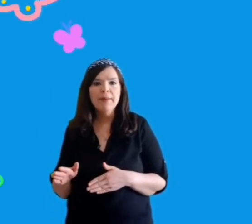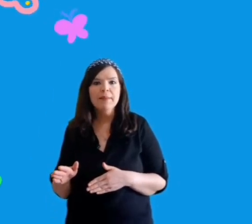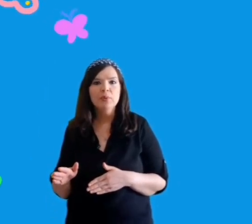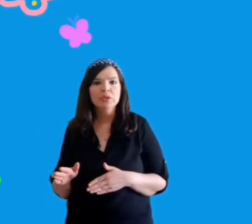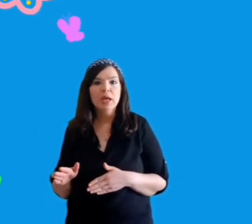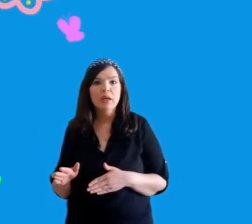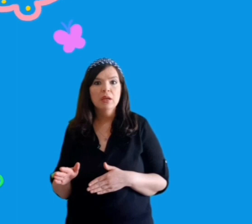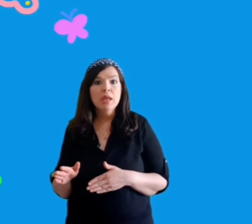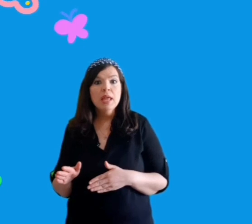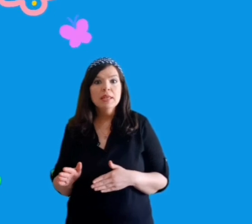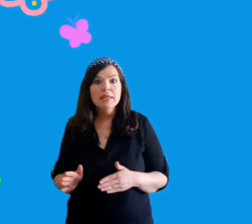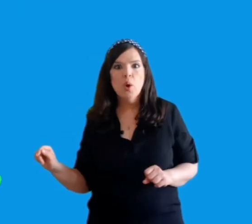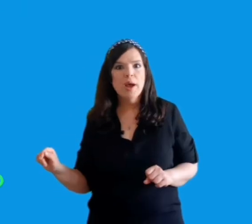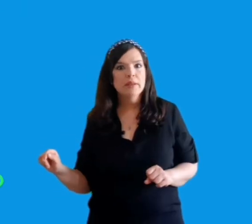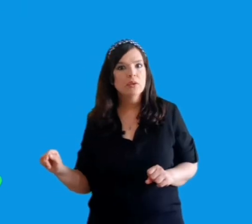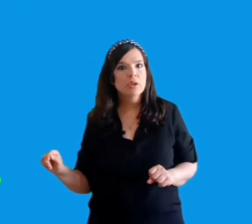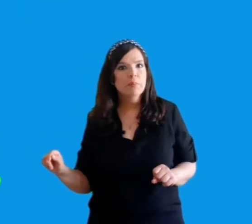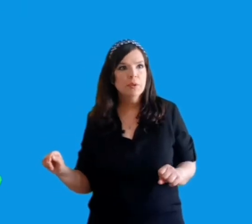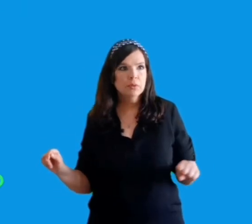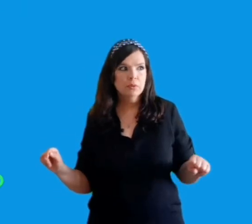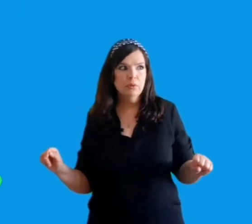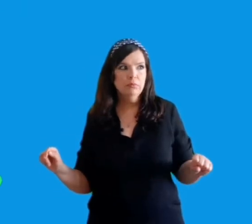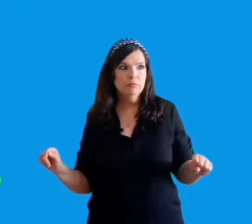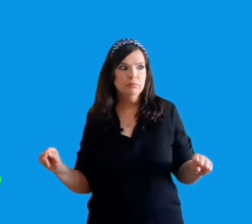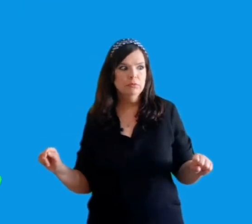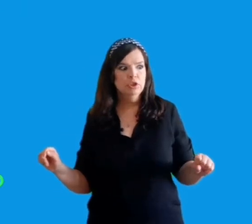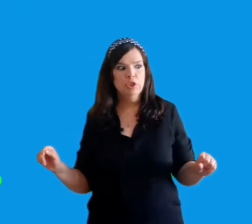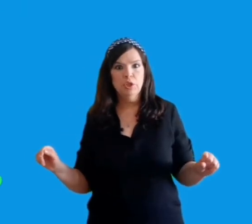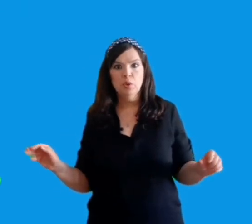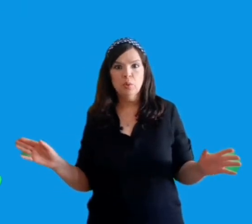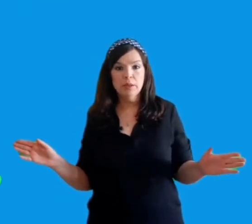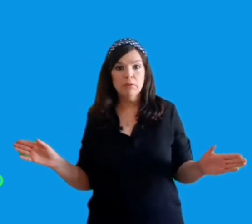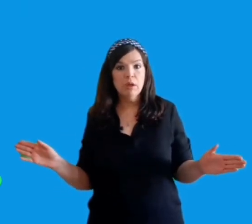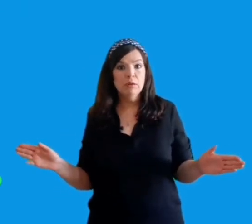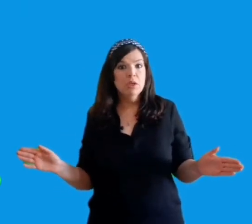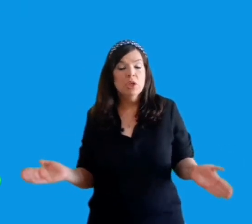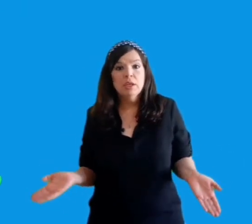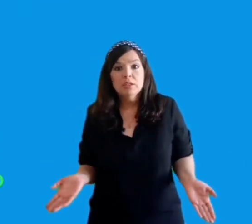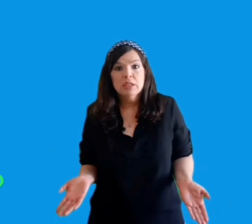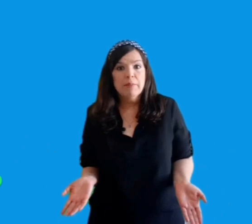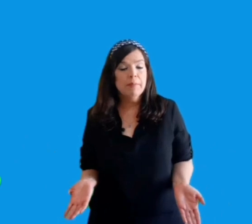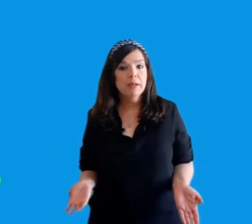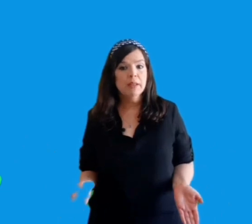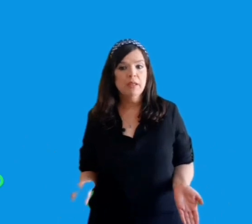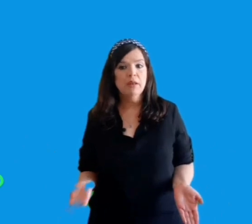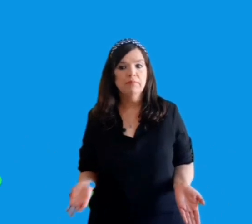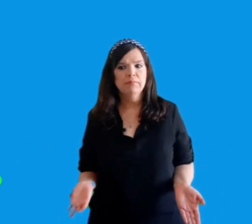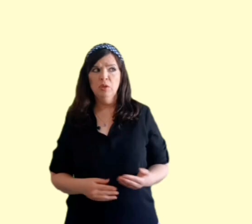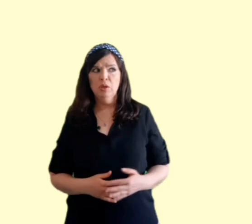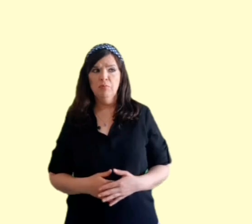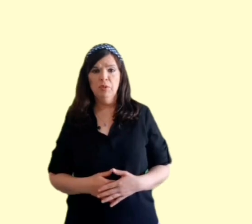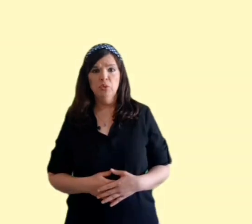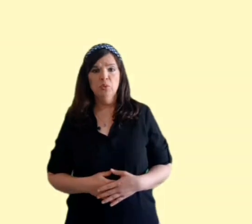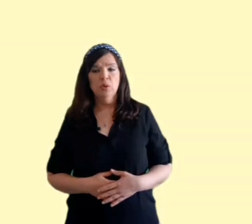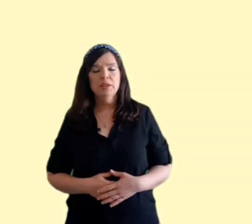una mariposa. Cuando de pronto se dio cuenta que estaba perdida